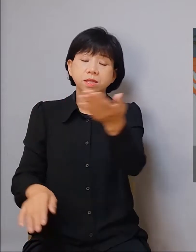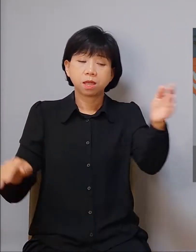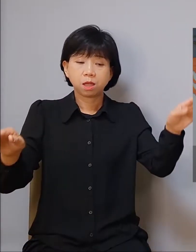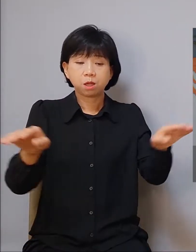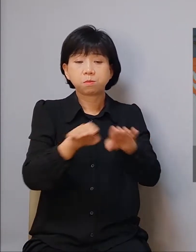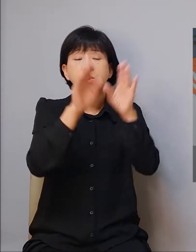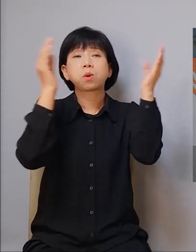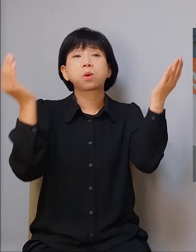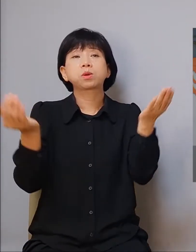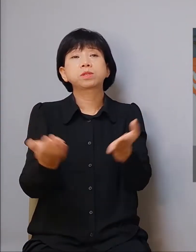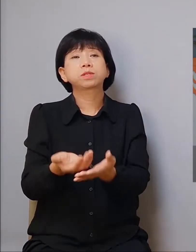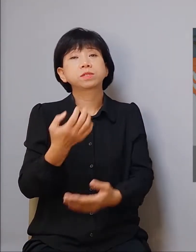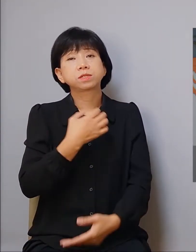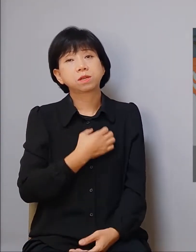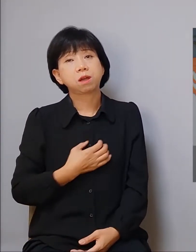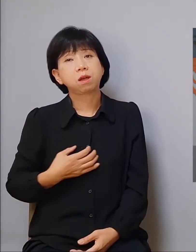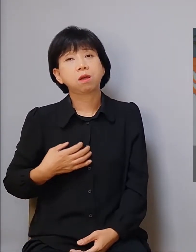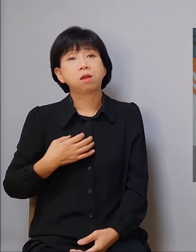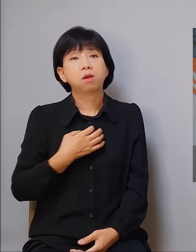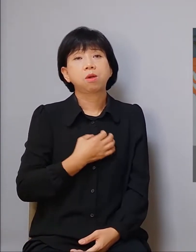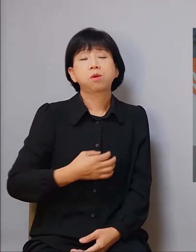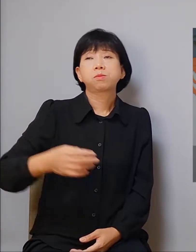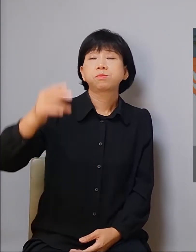보라. 내 모든